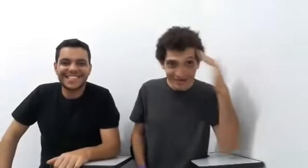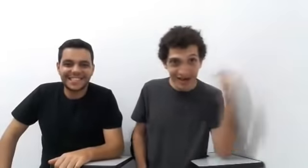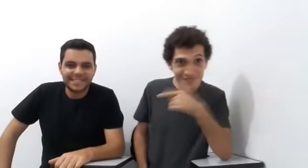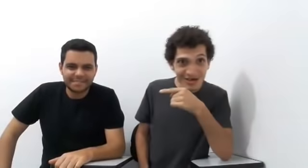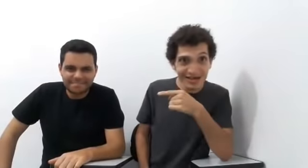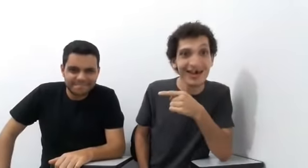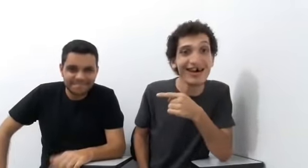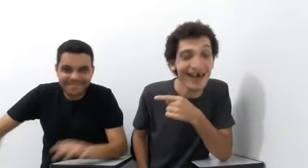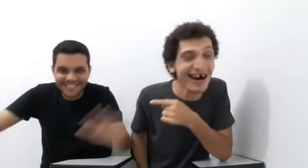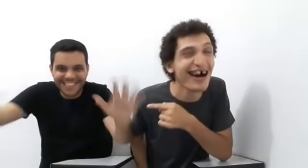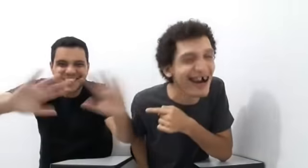sabe quem é?